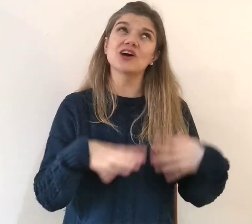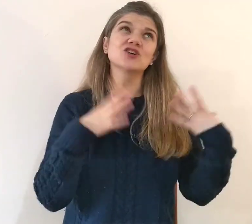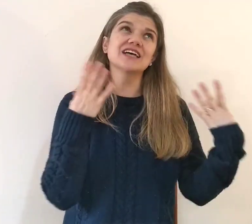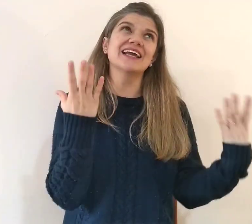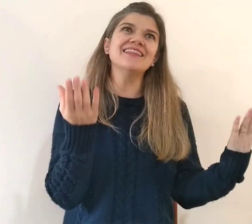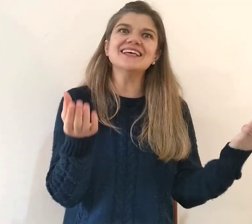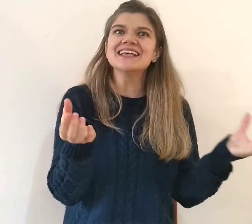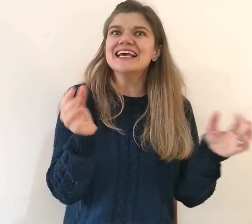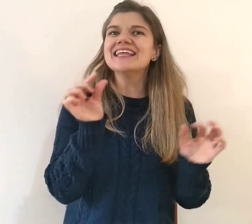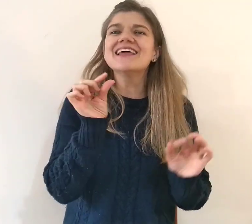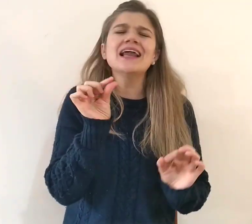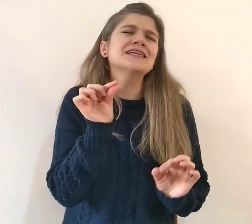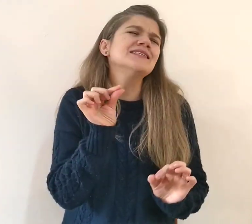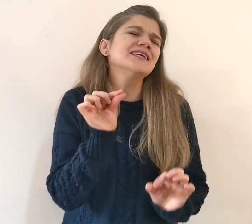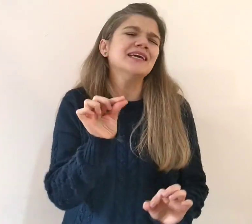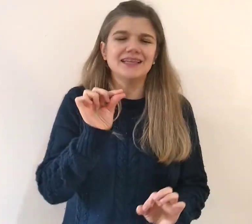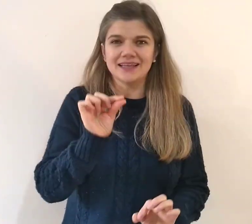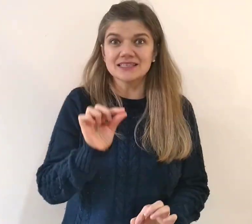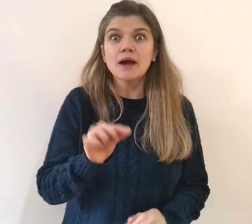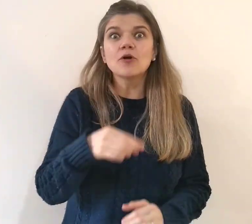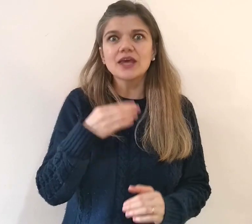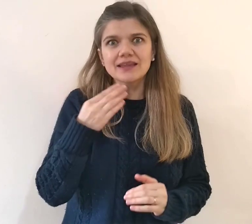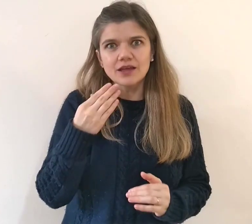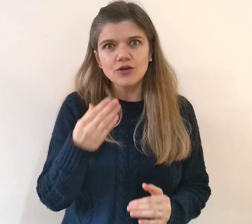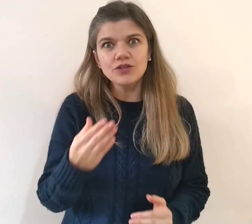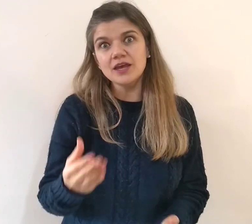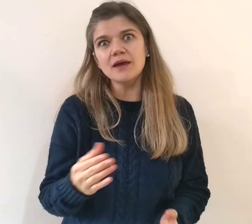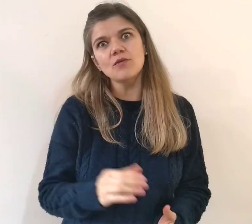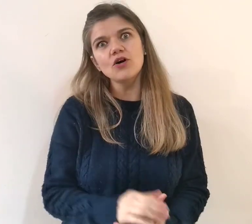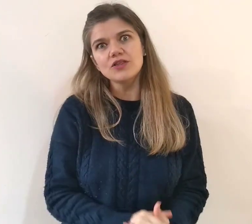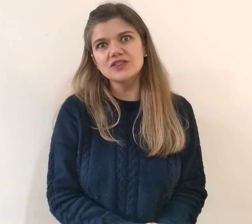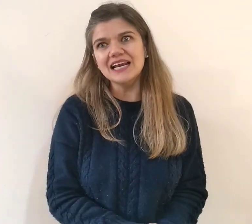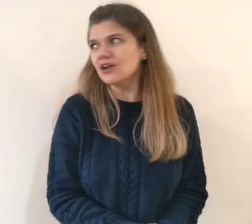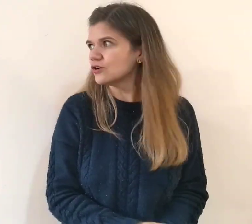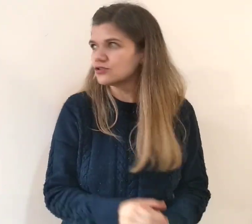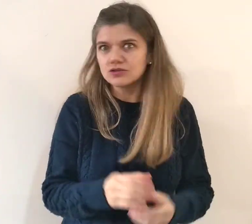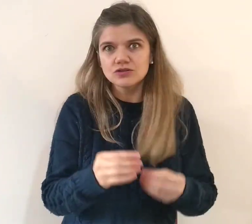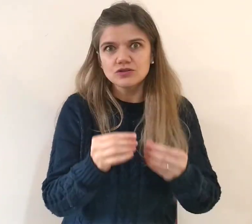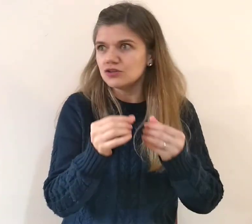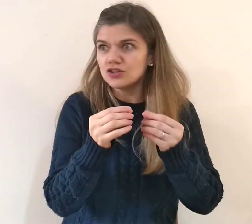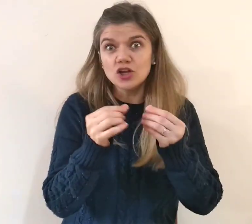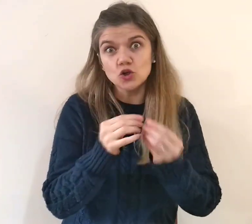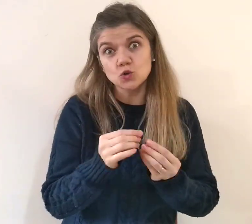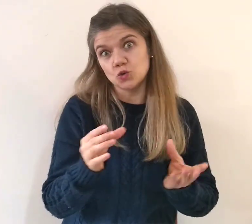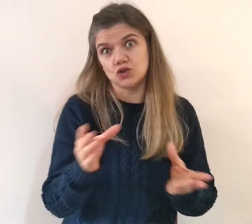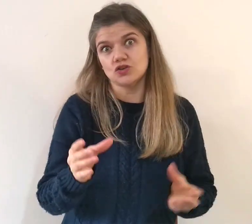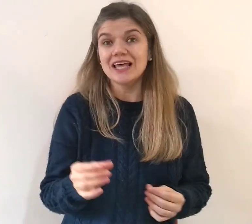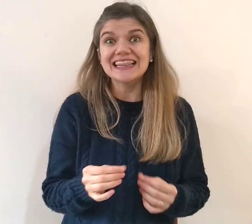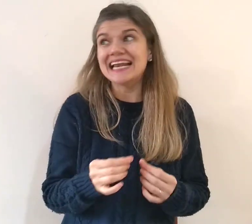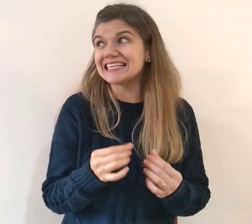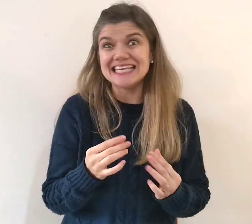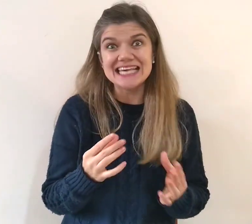cosas grandes y de las chiquitas, porque hasta doy diezmo de los yuyos, de las